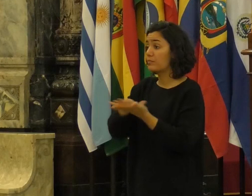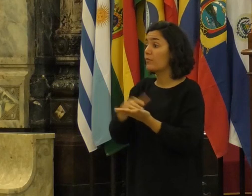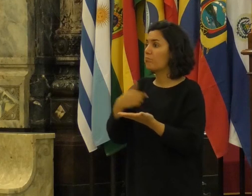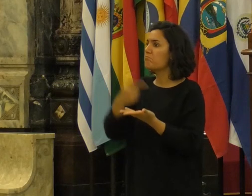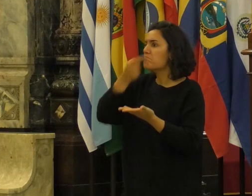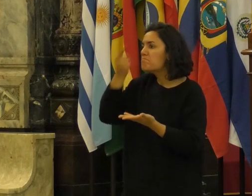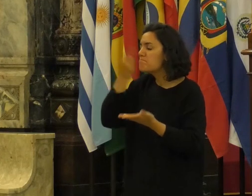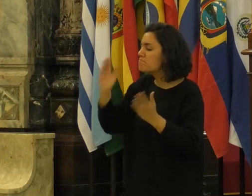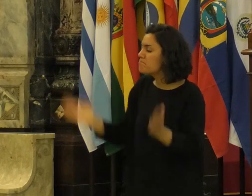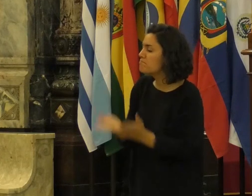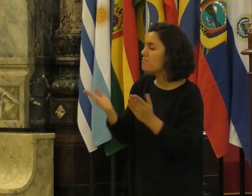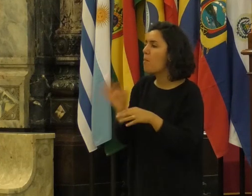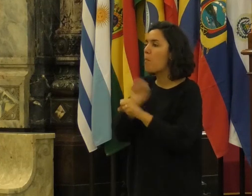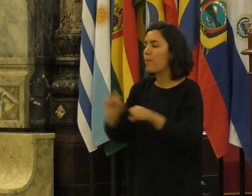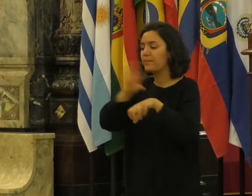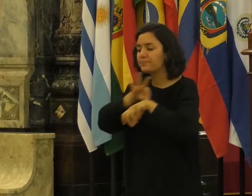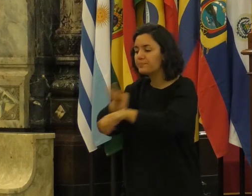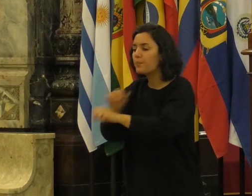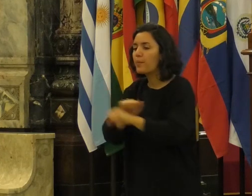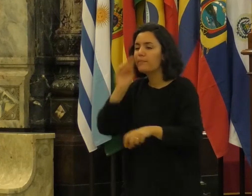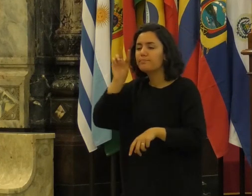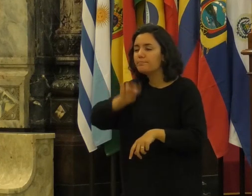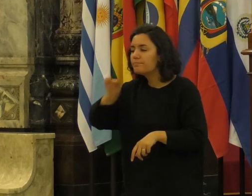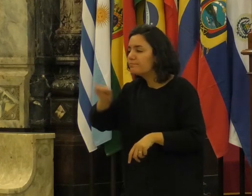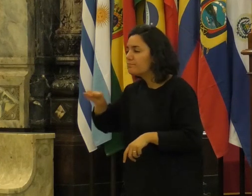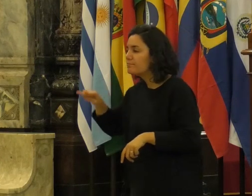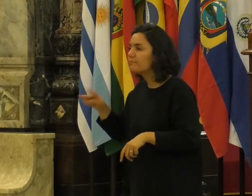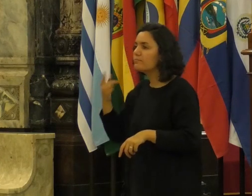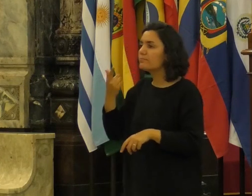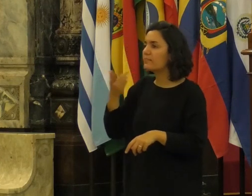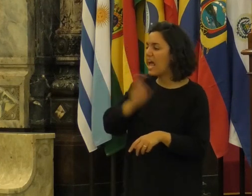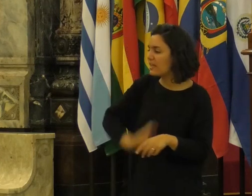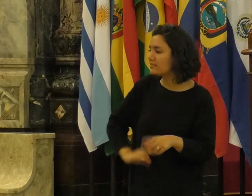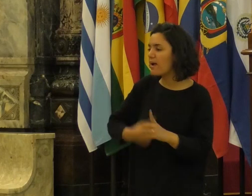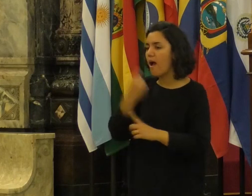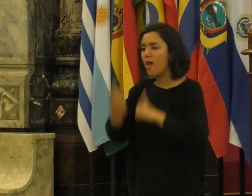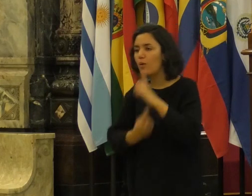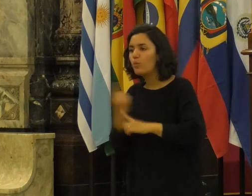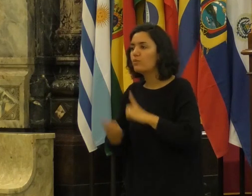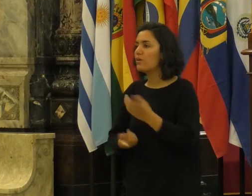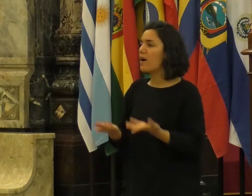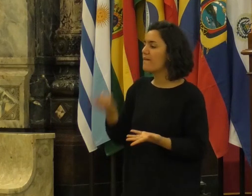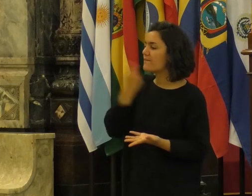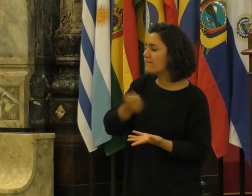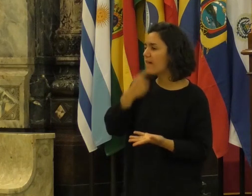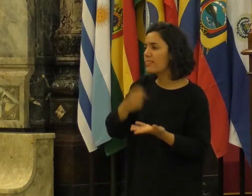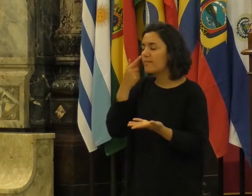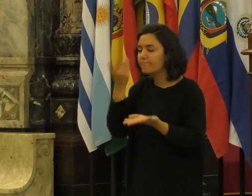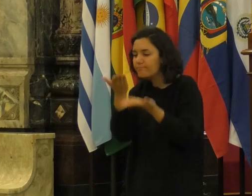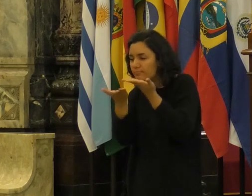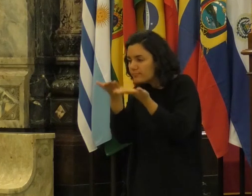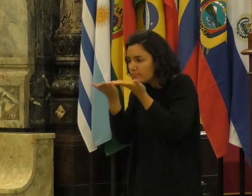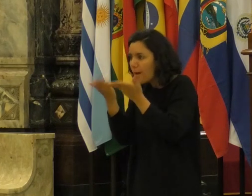guiar, que podemos observar en aquellos aspectos que vemos que requieren equilibrio que no